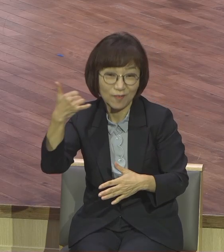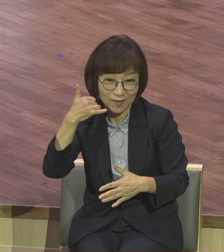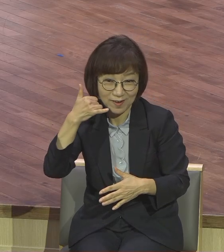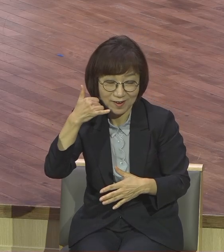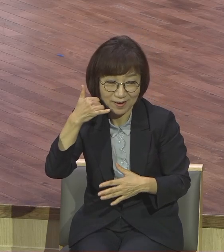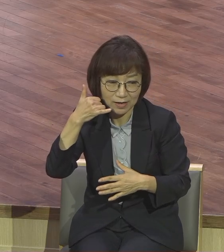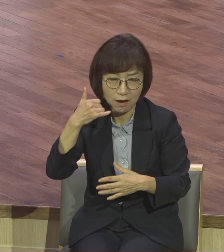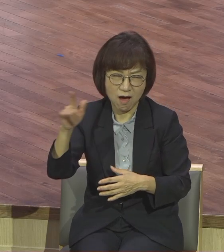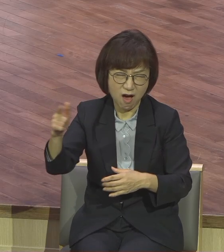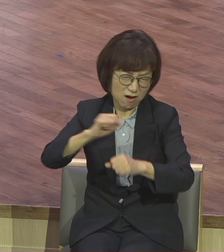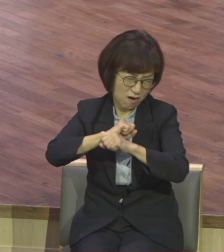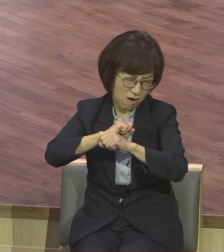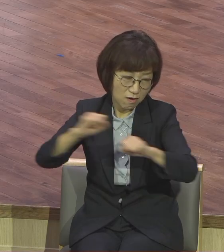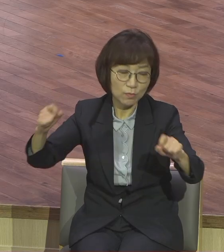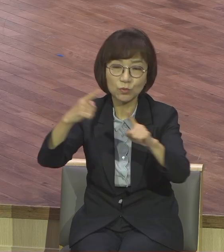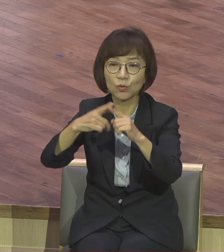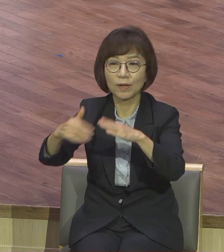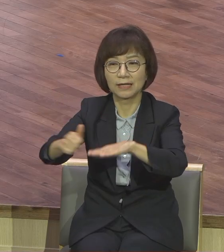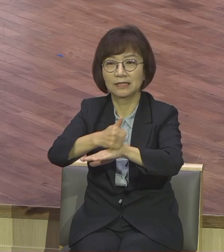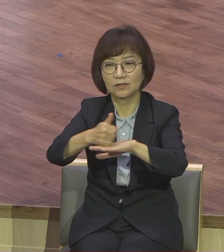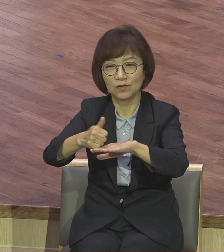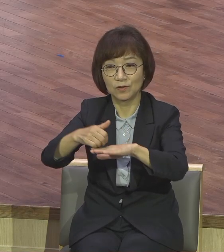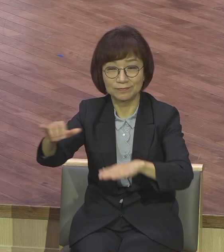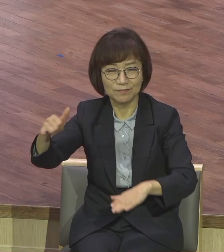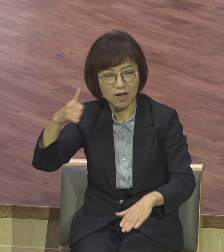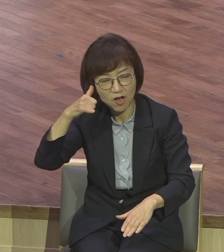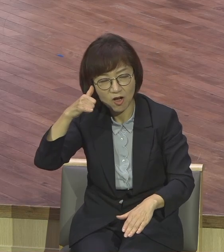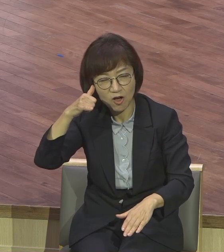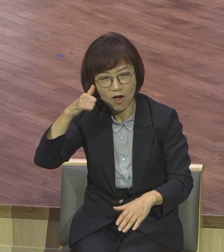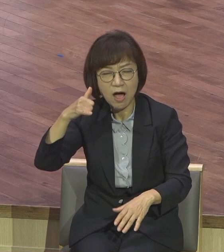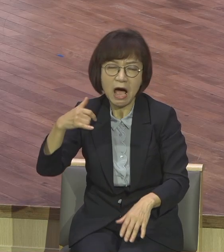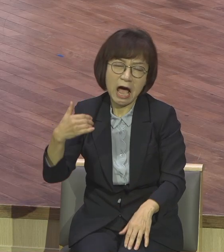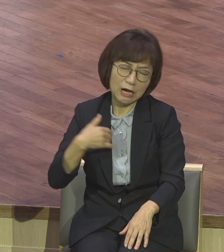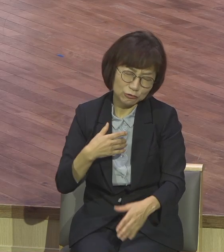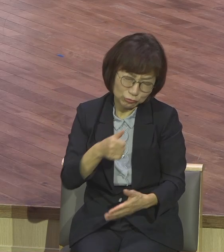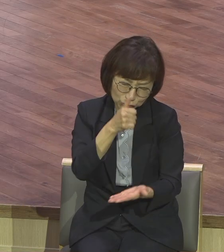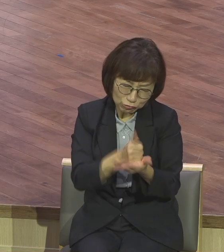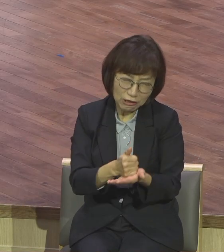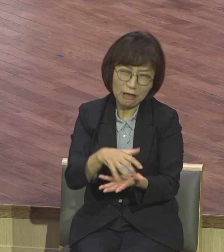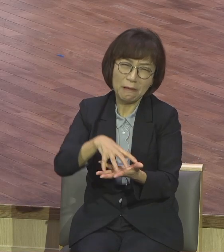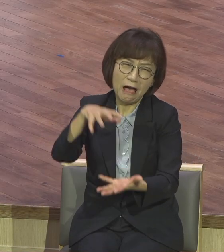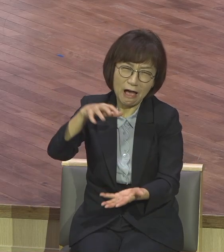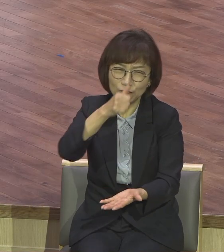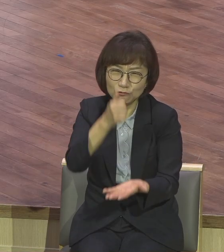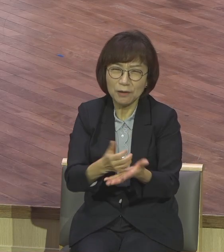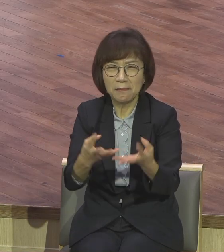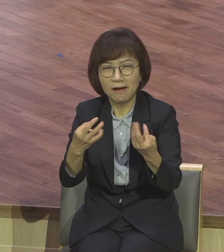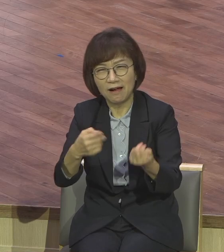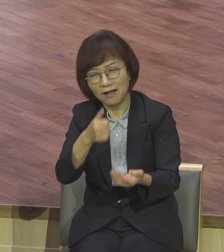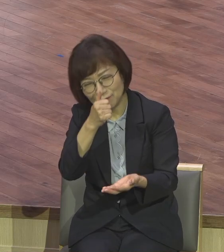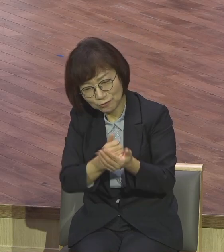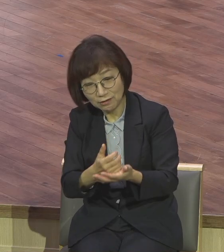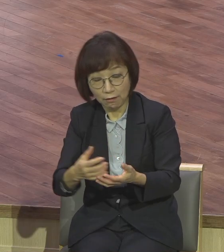그 큰 교회 나가요. 그러면서 아휴 내가 죄가 많아서.